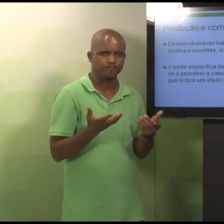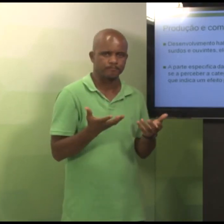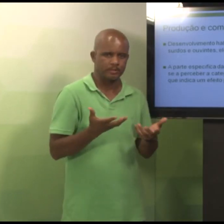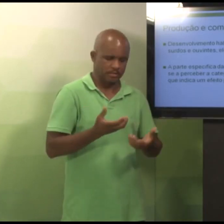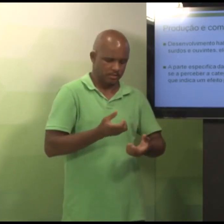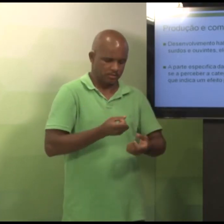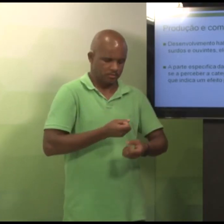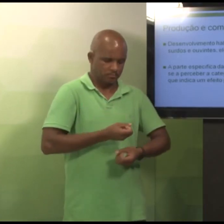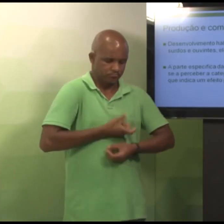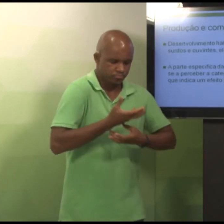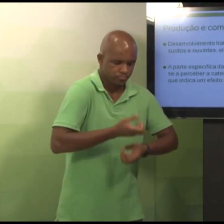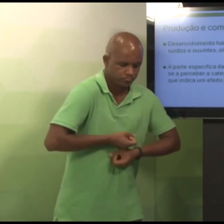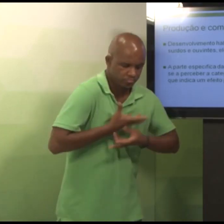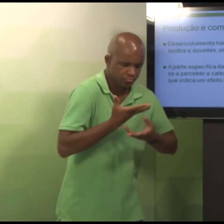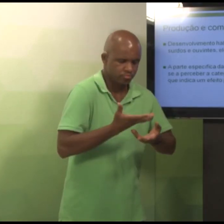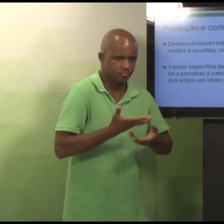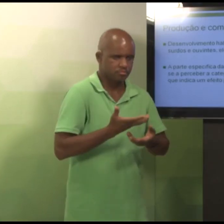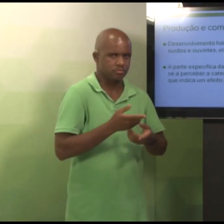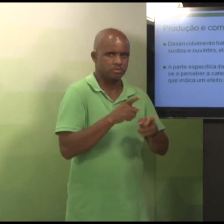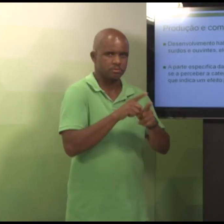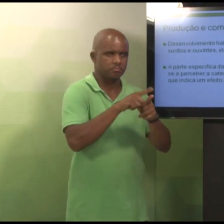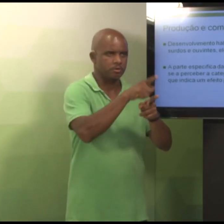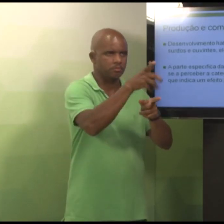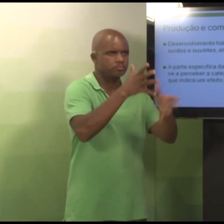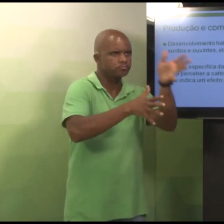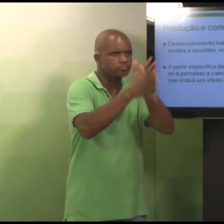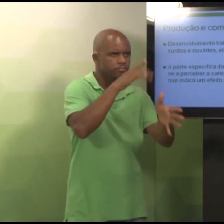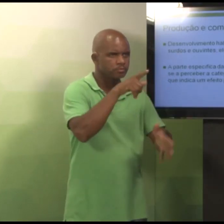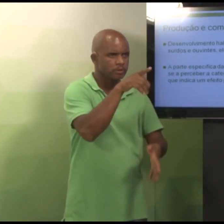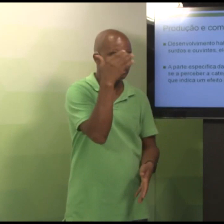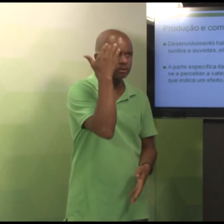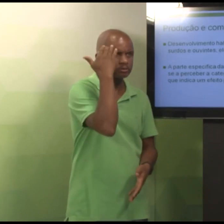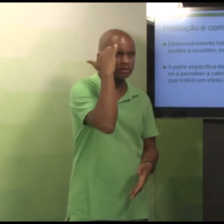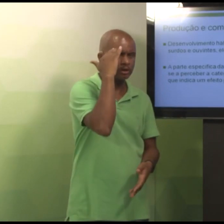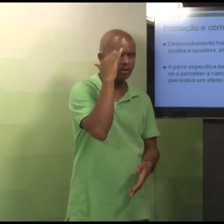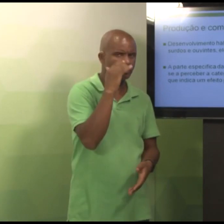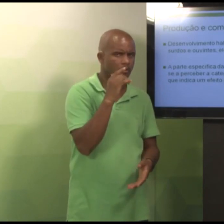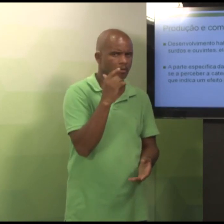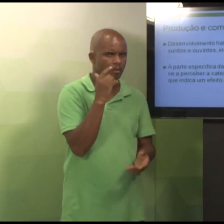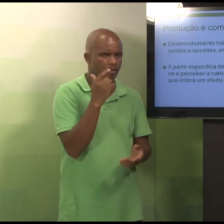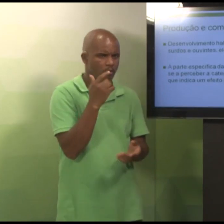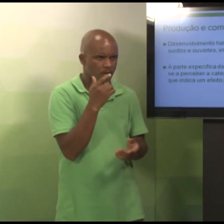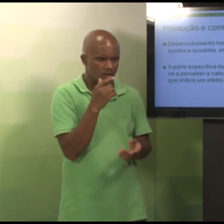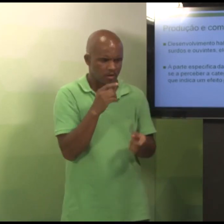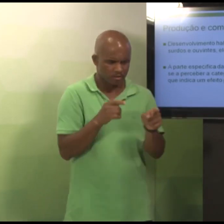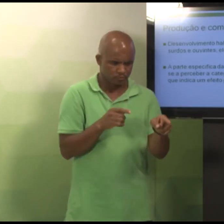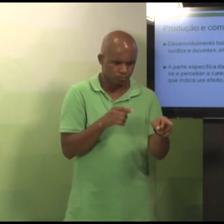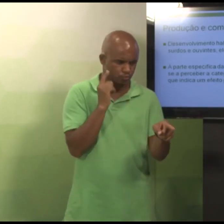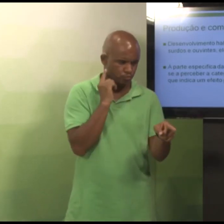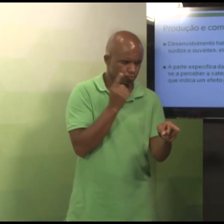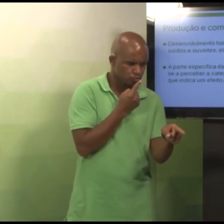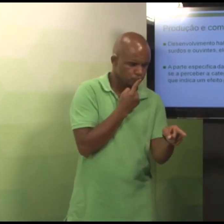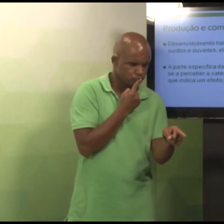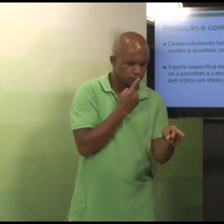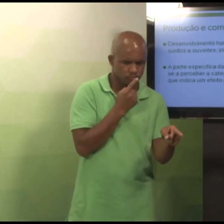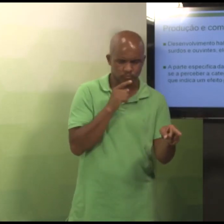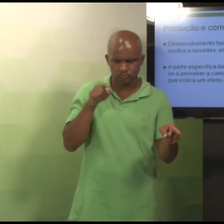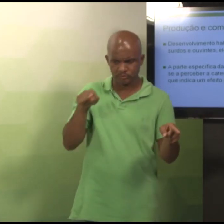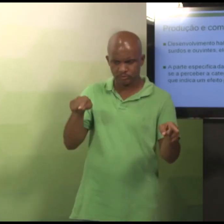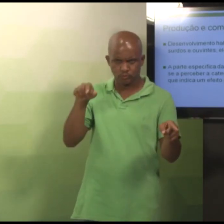Como se dão os processos de produção nas línguas de sinais e compreensão? Então,